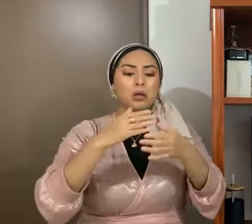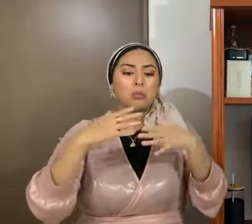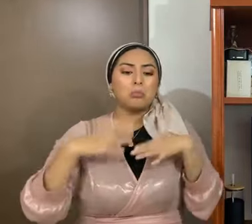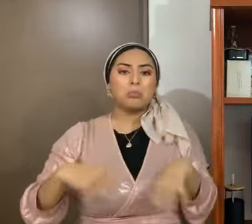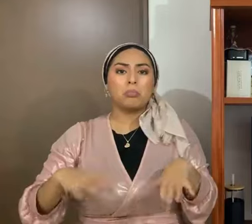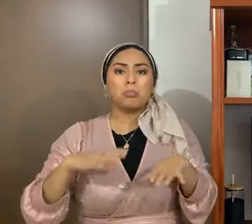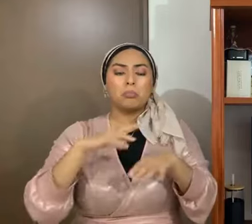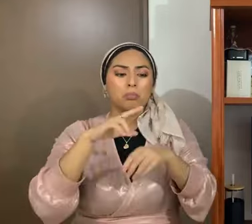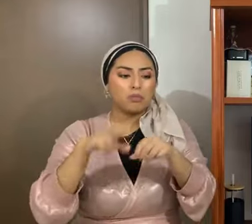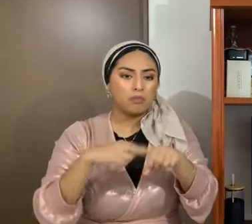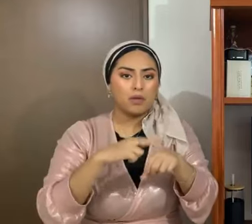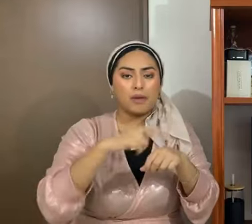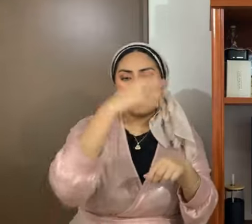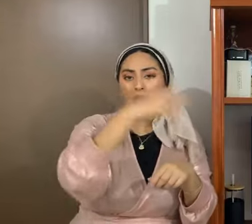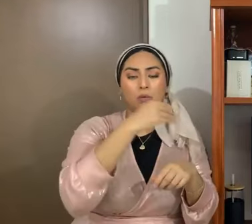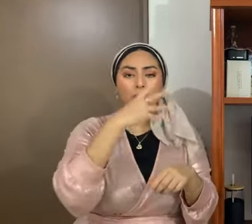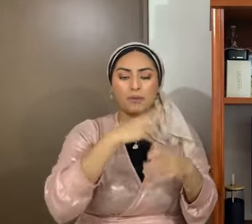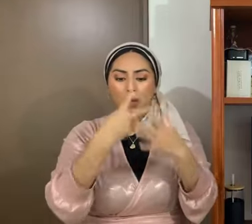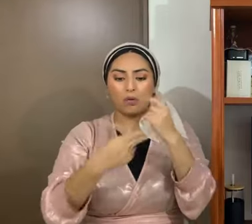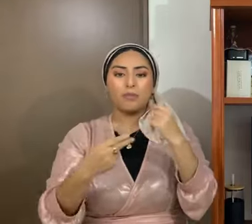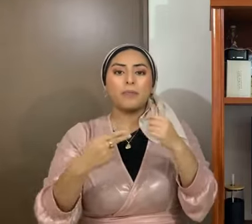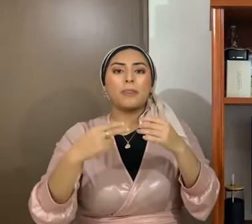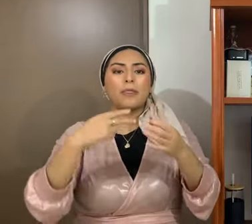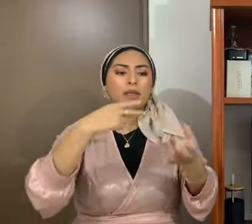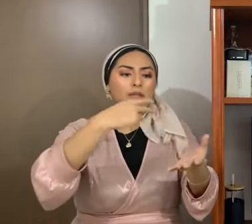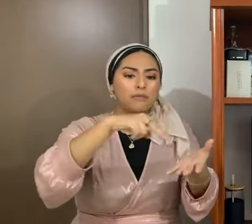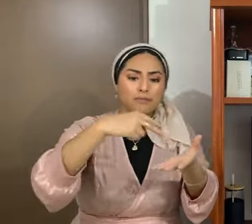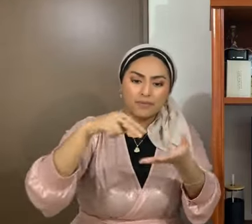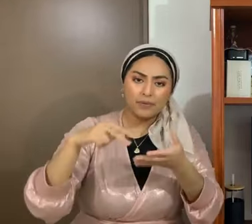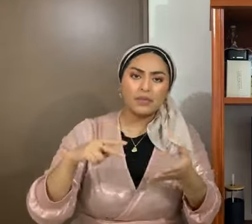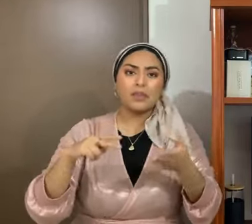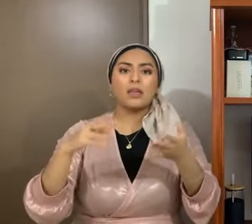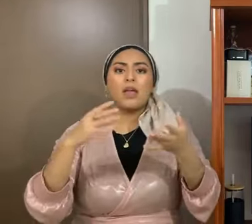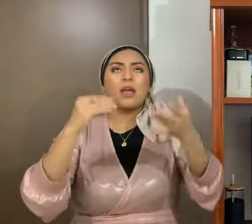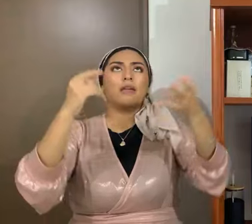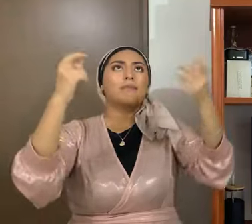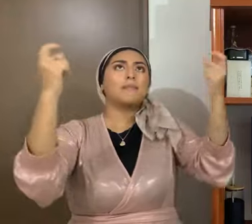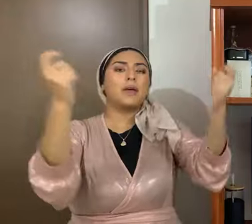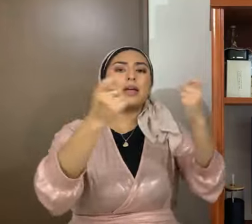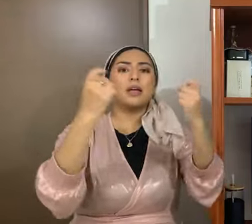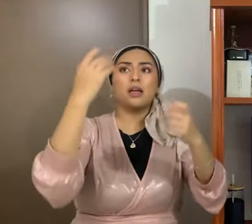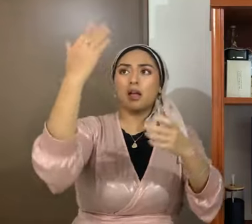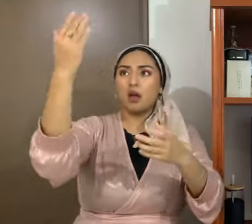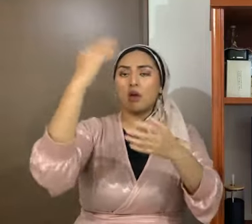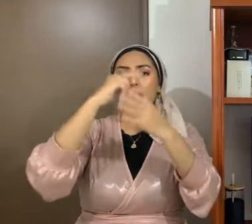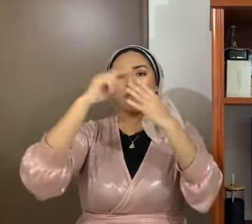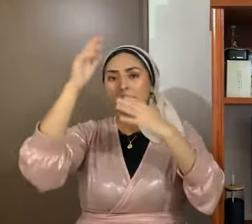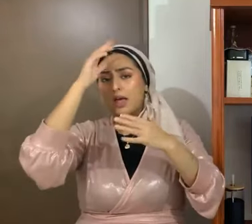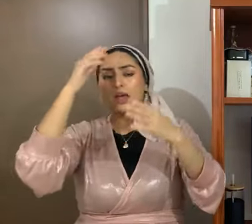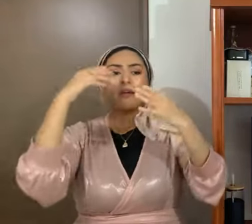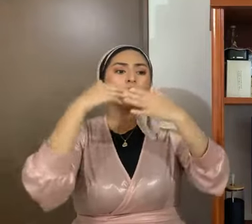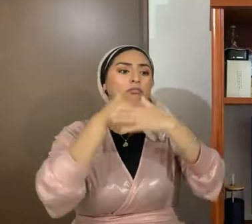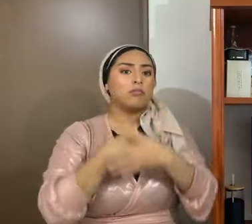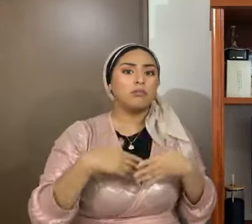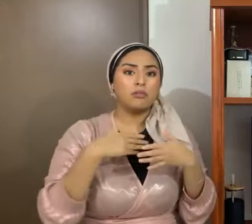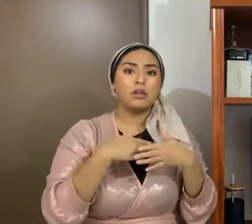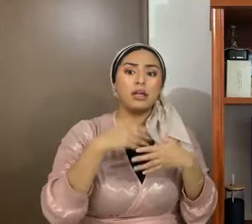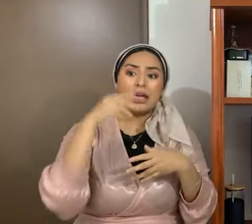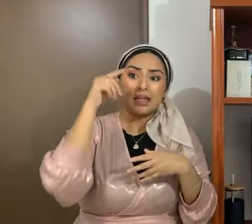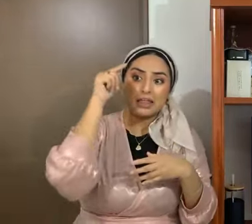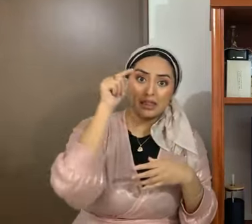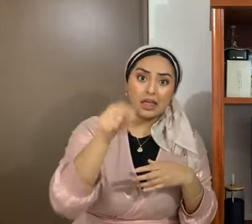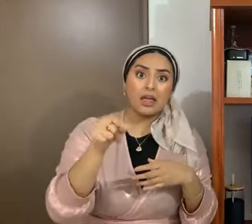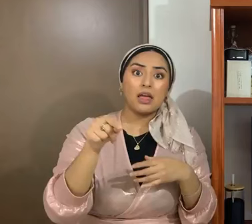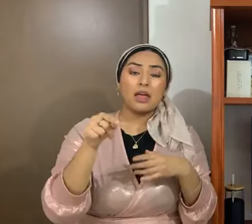normal, recatada, hablo de hombres y hablo de mujeres, y danzaba y exaltaba al Eterno y se gozaba, esos